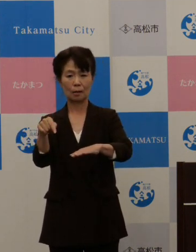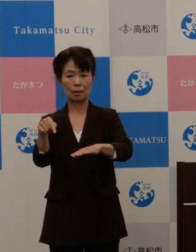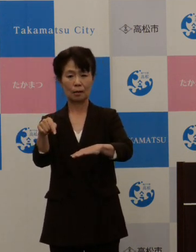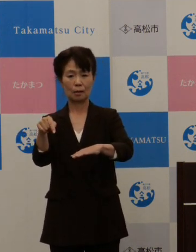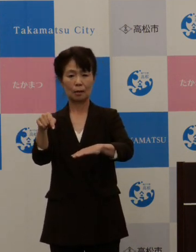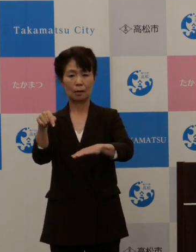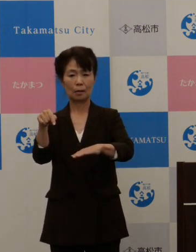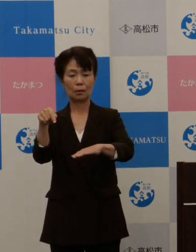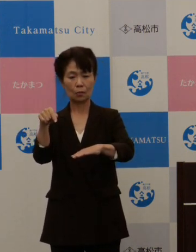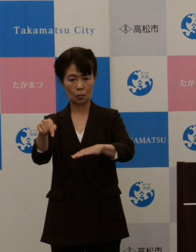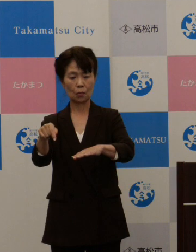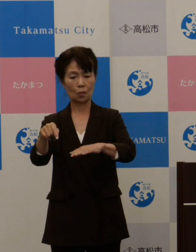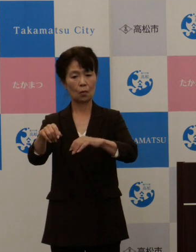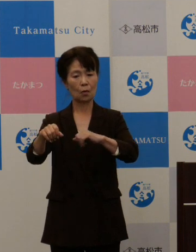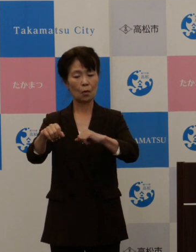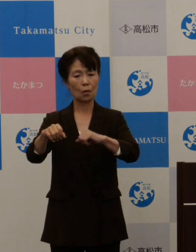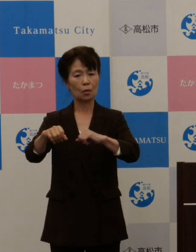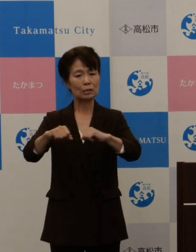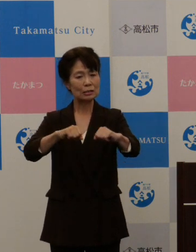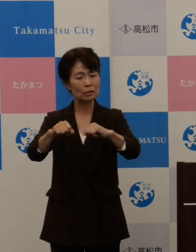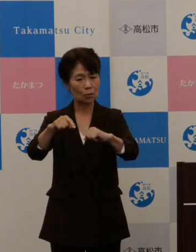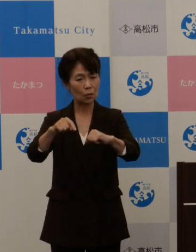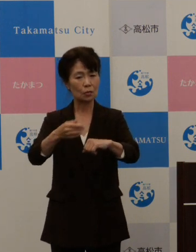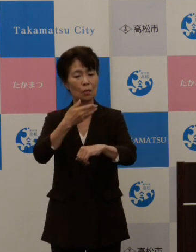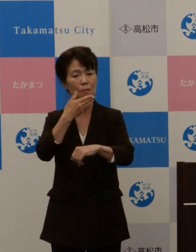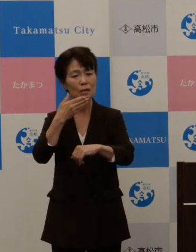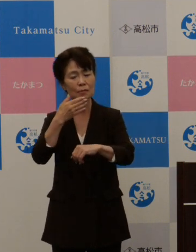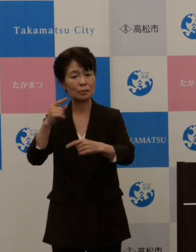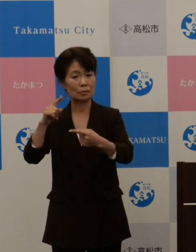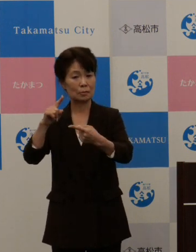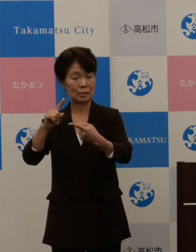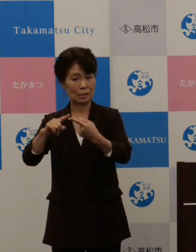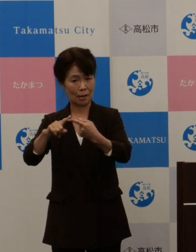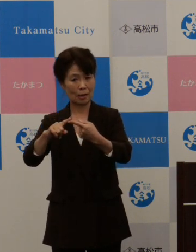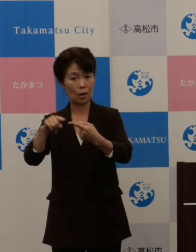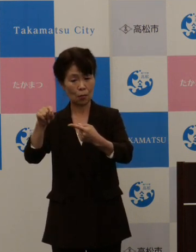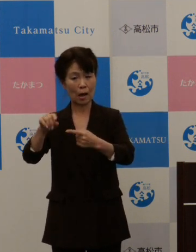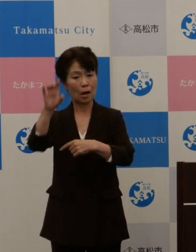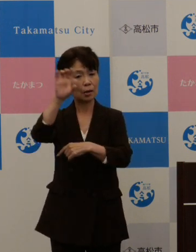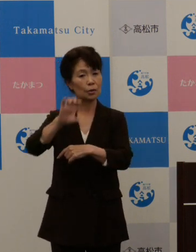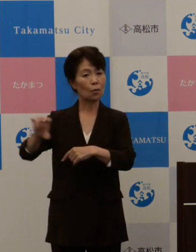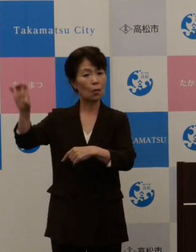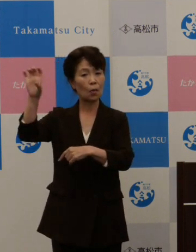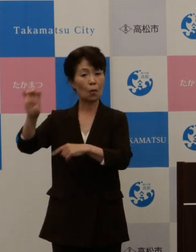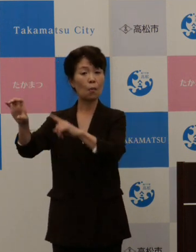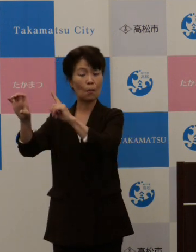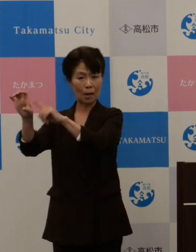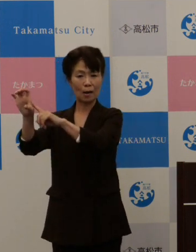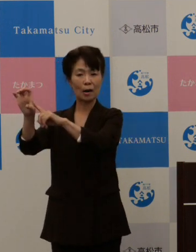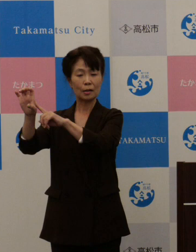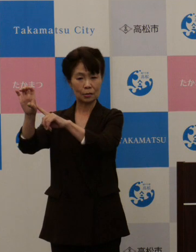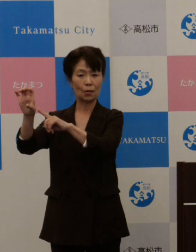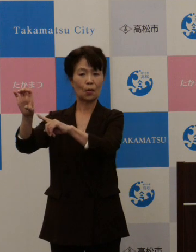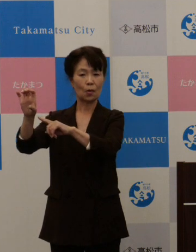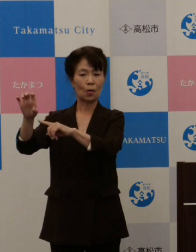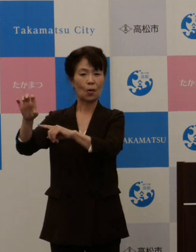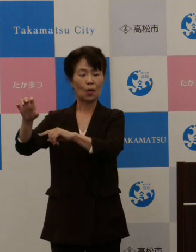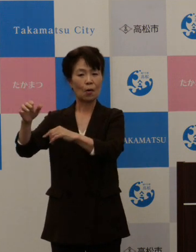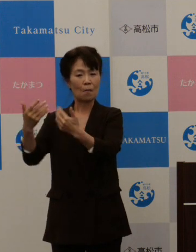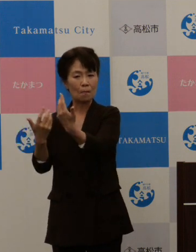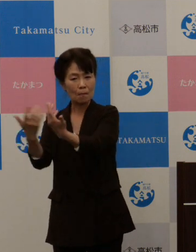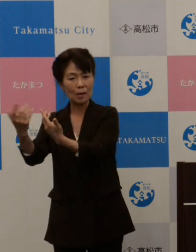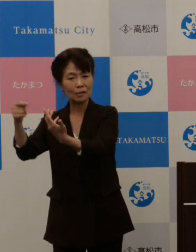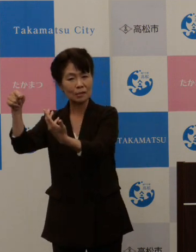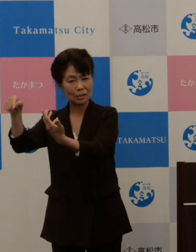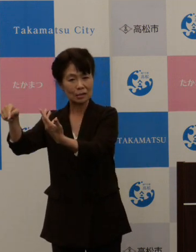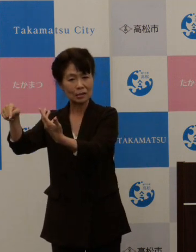の事業 その理念的なところにそのヨーロッパの市街地等 その繁華街